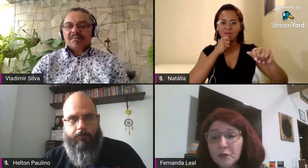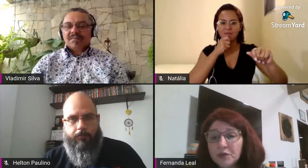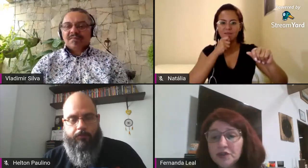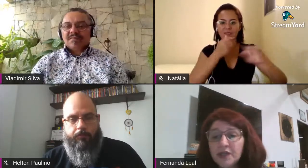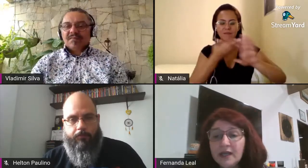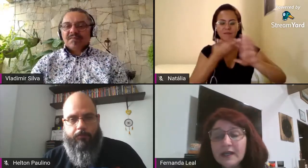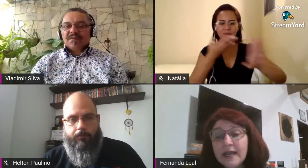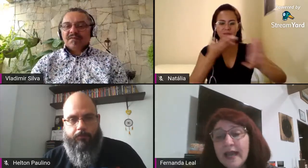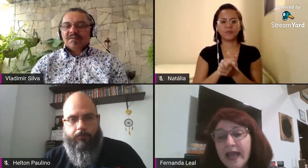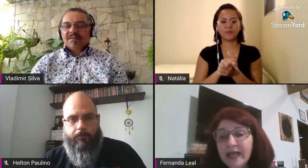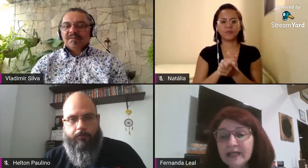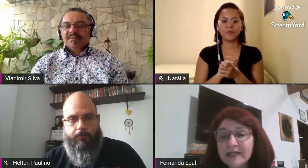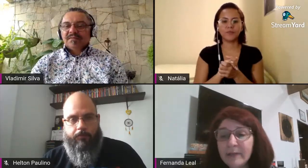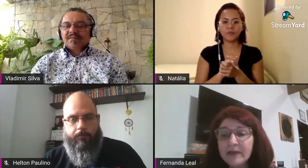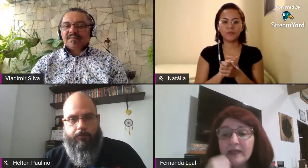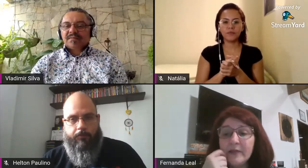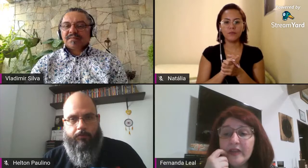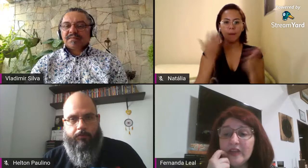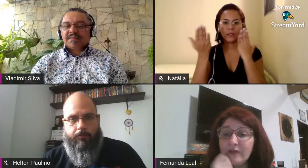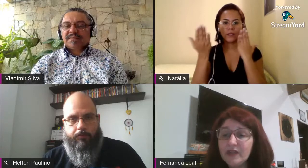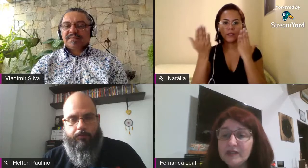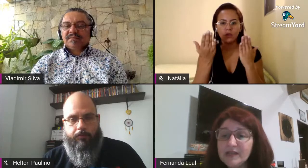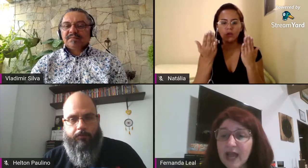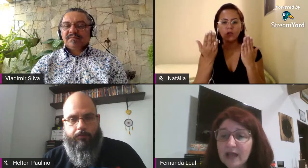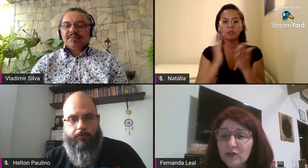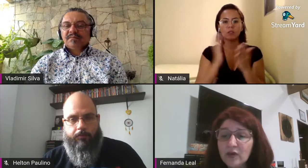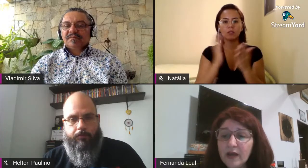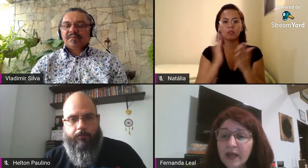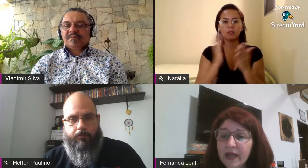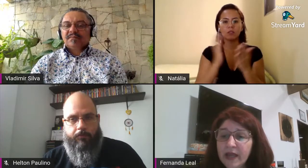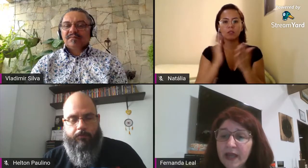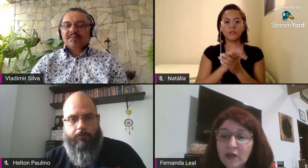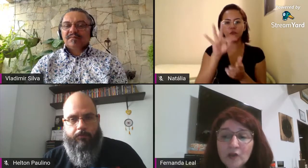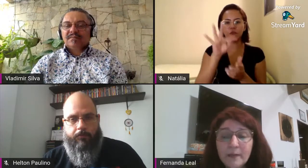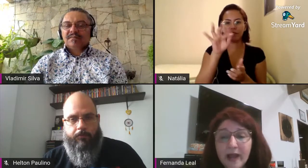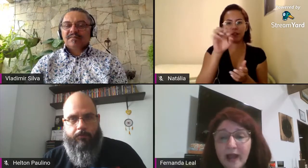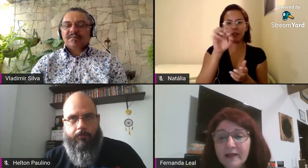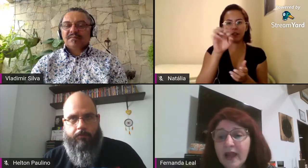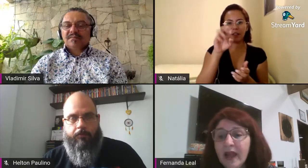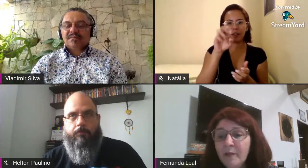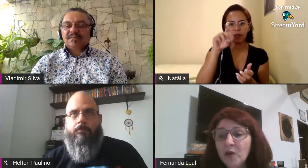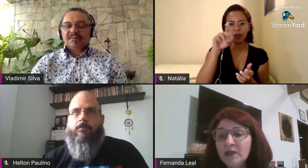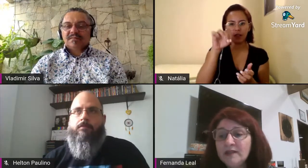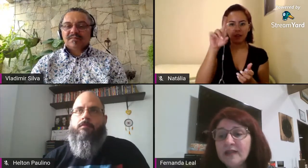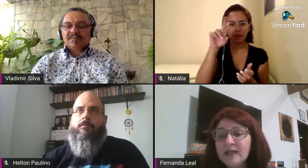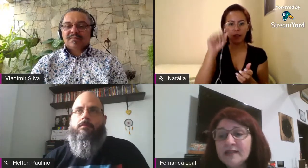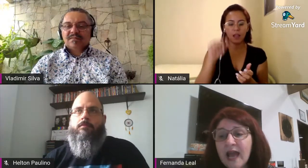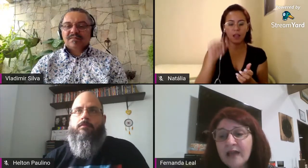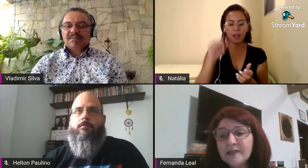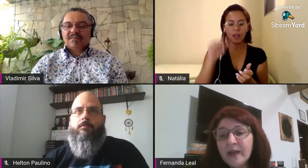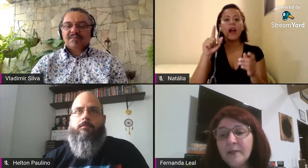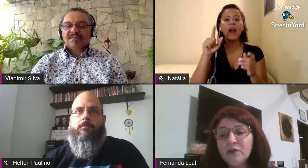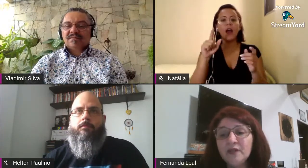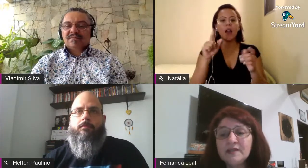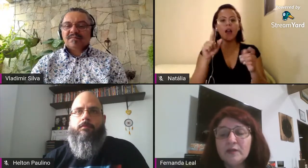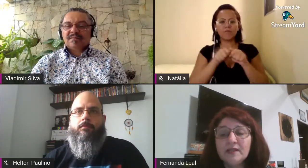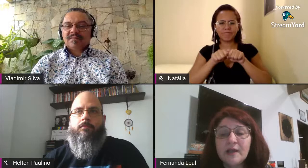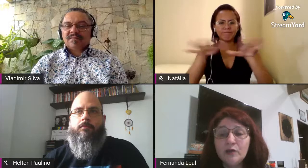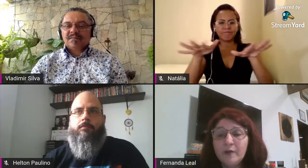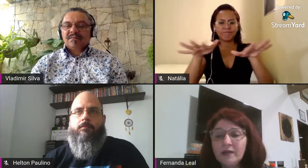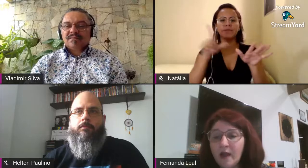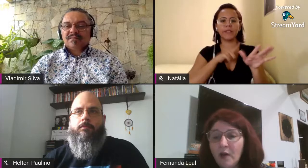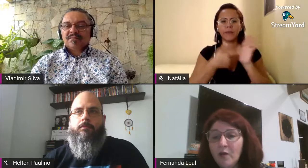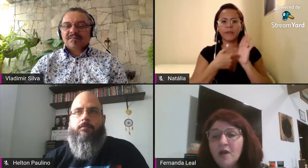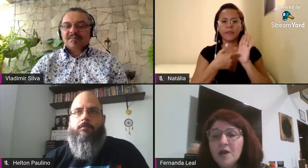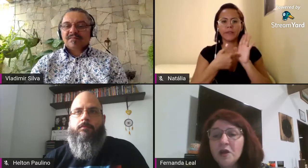de psicologia, ela diz que a pandemia tem evidenciado, é, em nossa prática, a importância das artes para a manutenção da